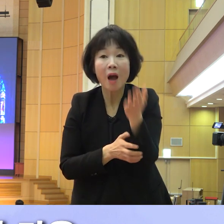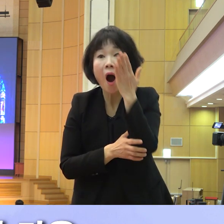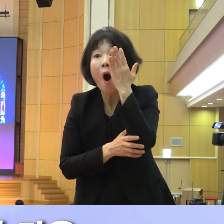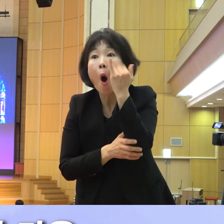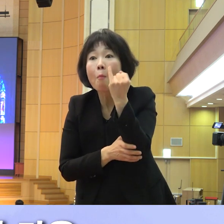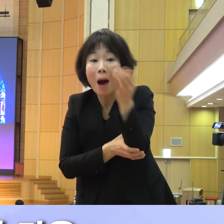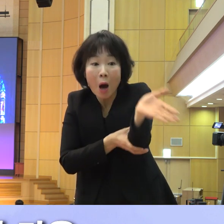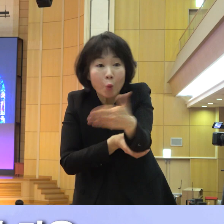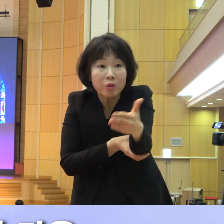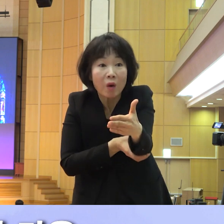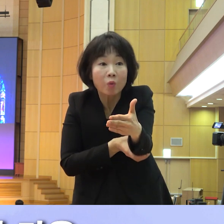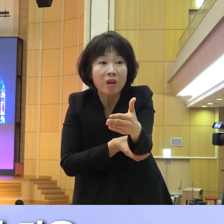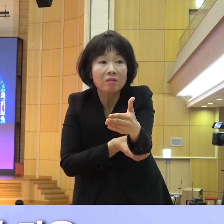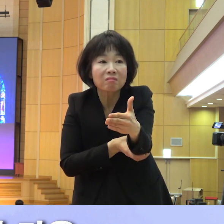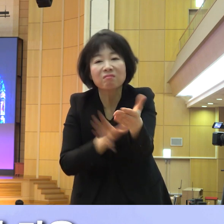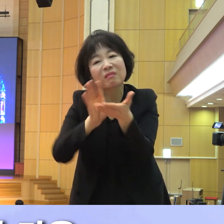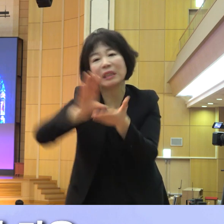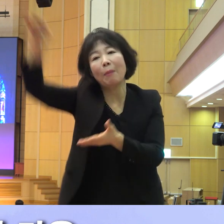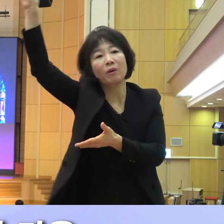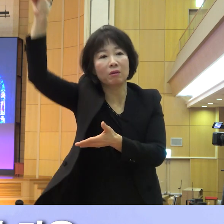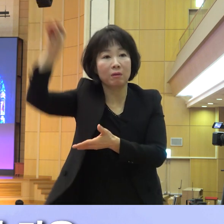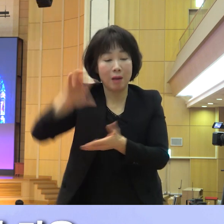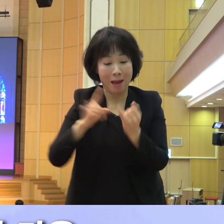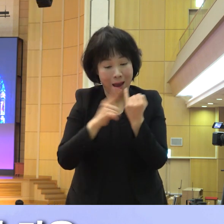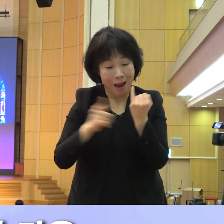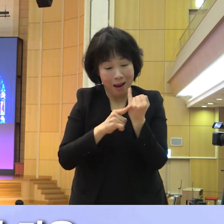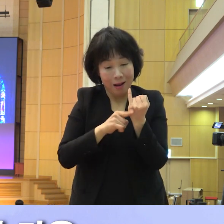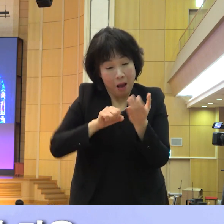가버리고 그 압이 되는